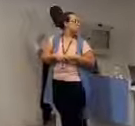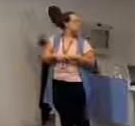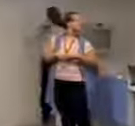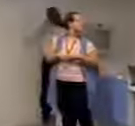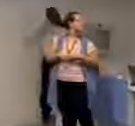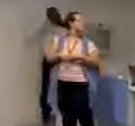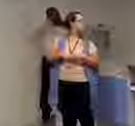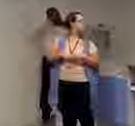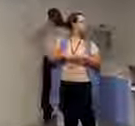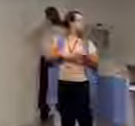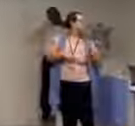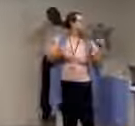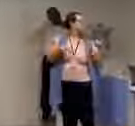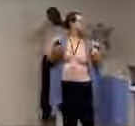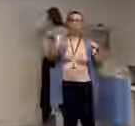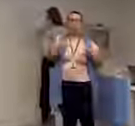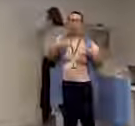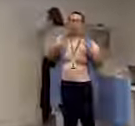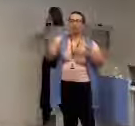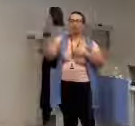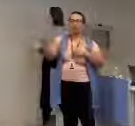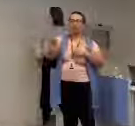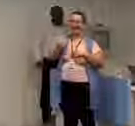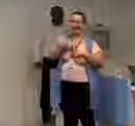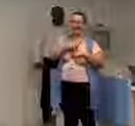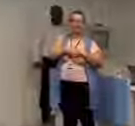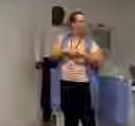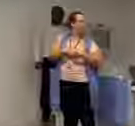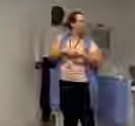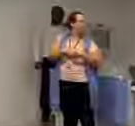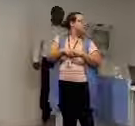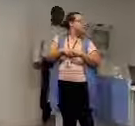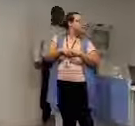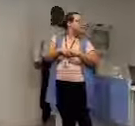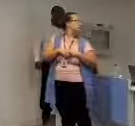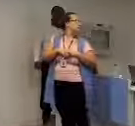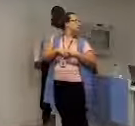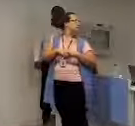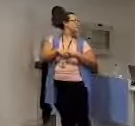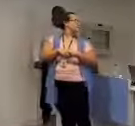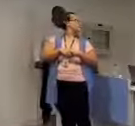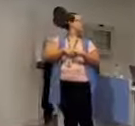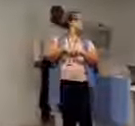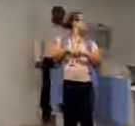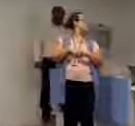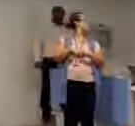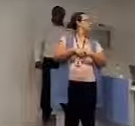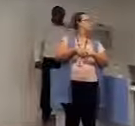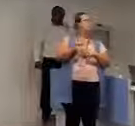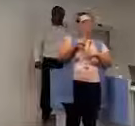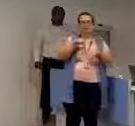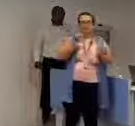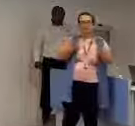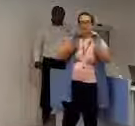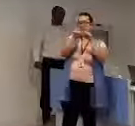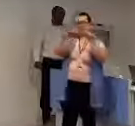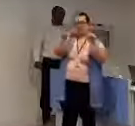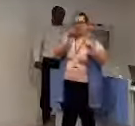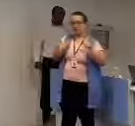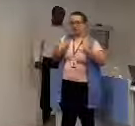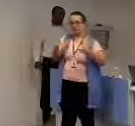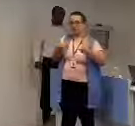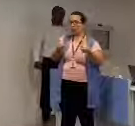o componente, né? Eu estou colocando um atrás do outro em fila, tem um software que controla, que é o nosso software de